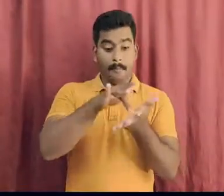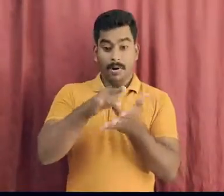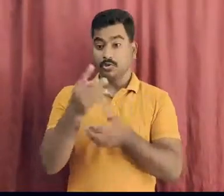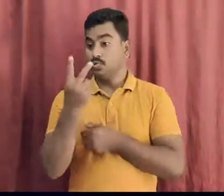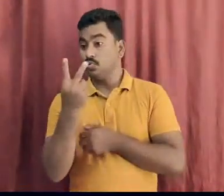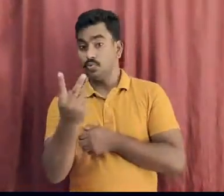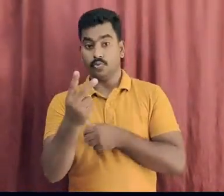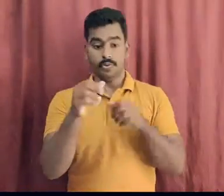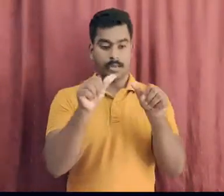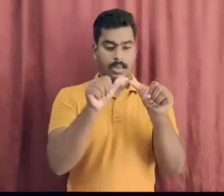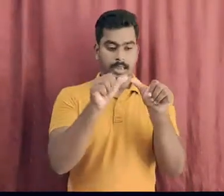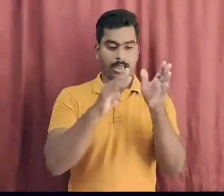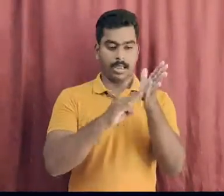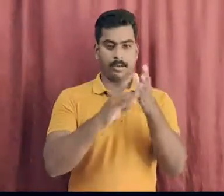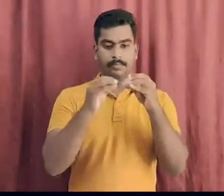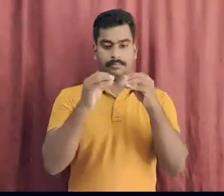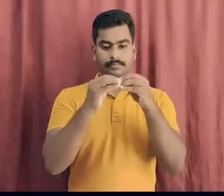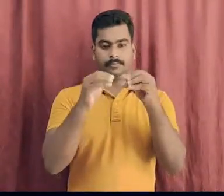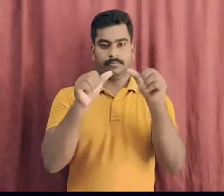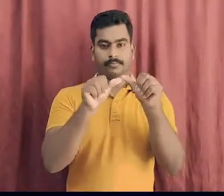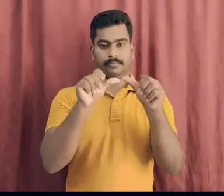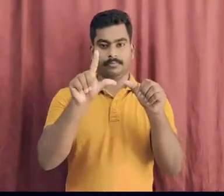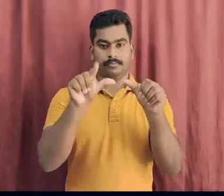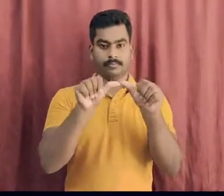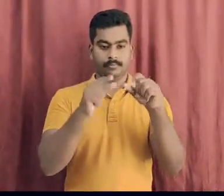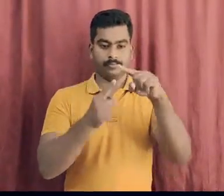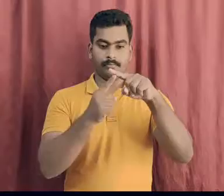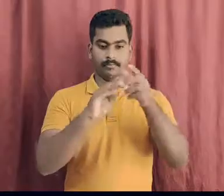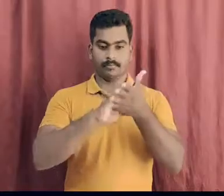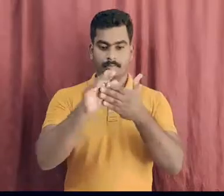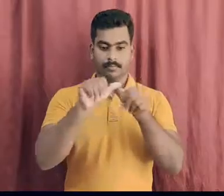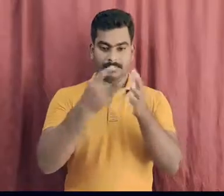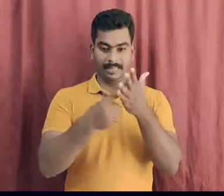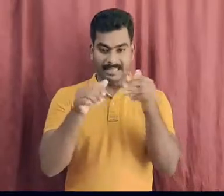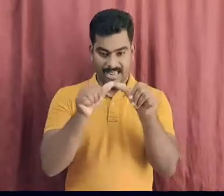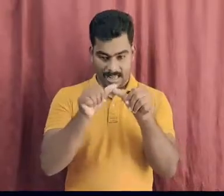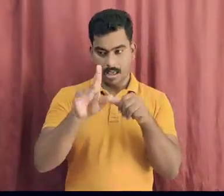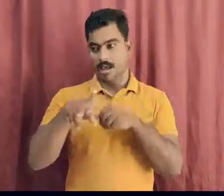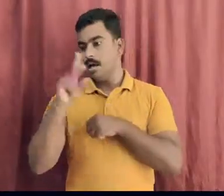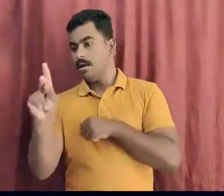ഇന്നലെ തിരുവനന്തപുരത്ത് മുഖാവരണം ധരിക്കാതെ പുറത്തിറങ്ങിയതിന്